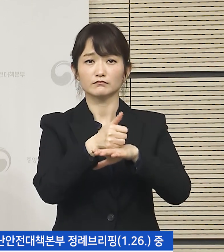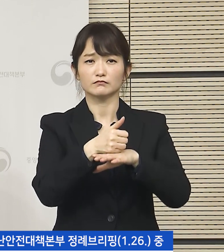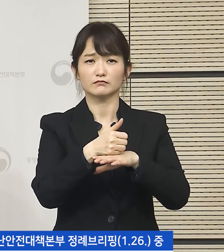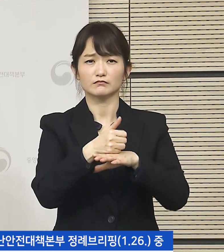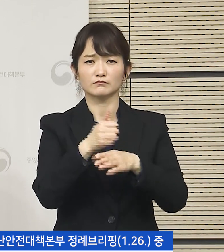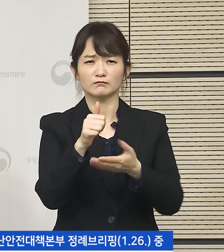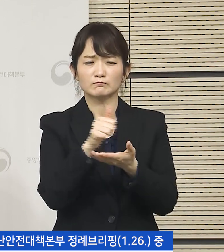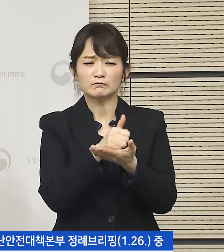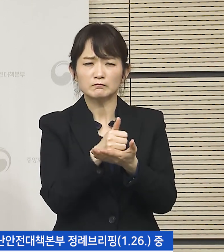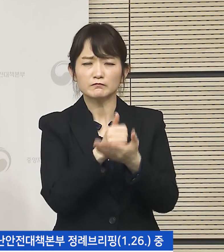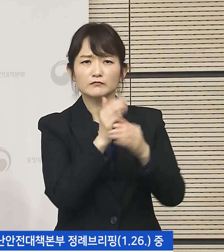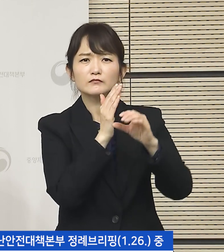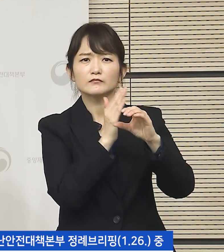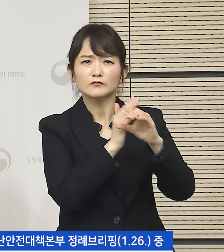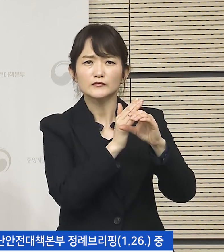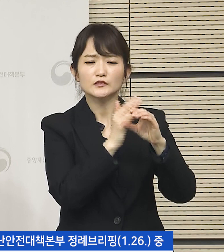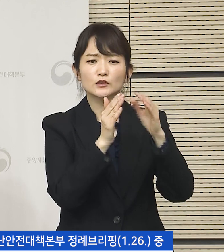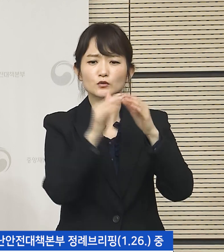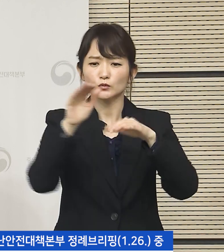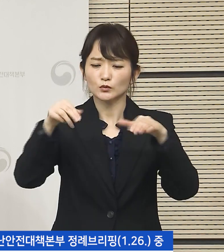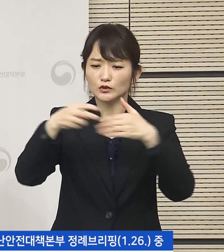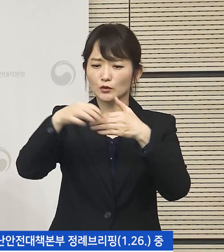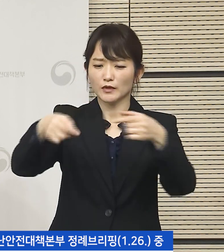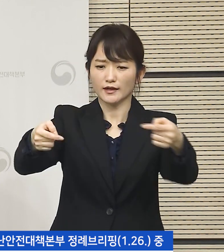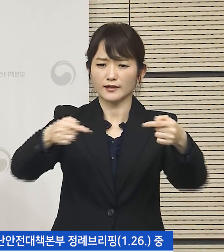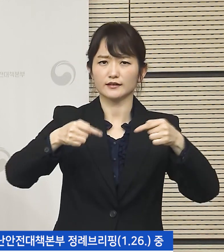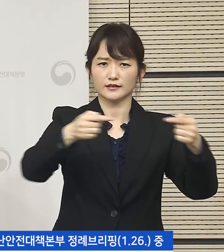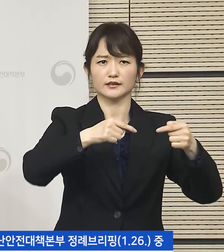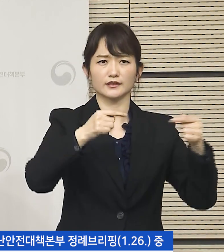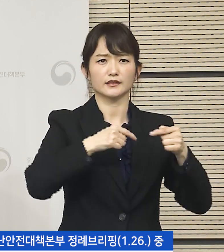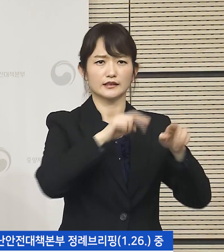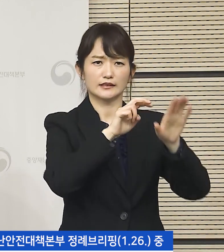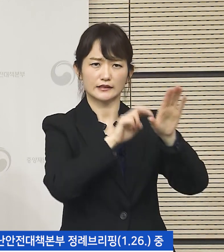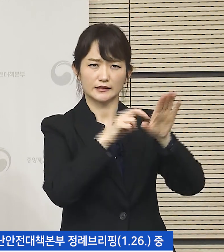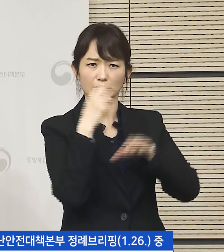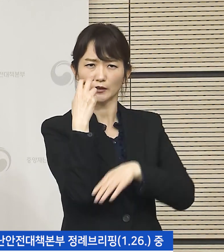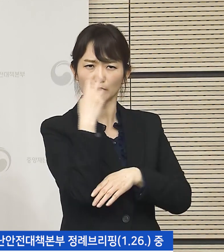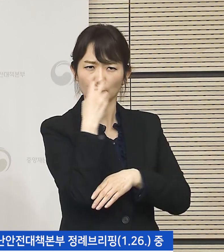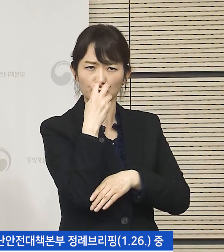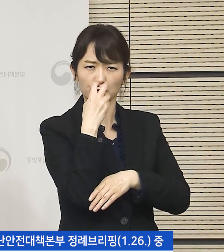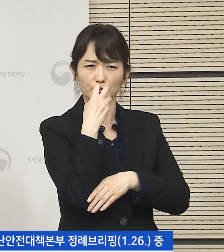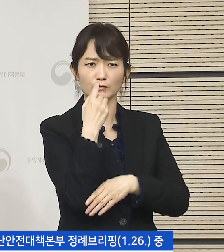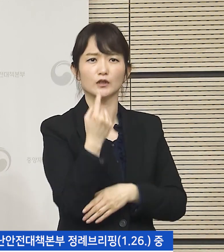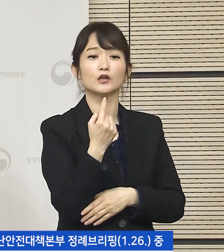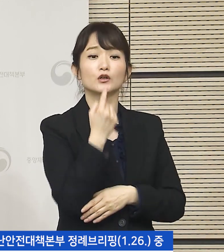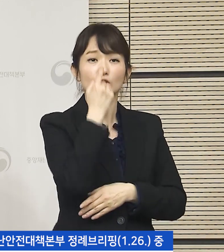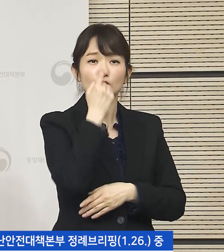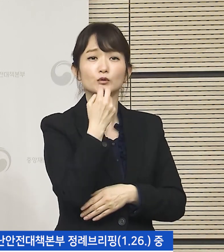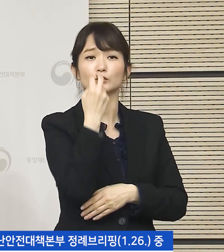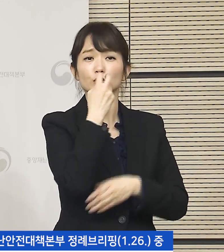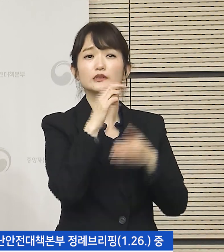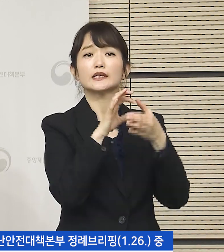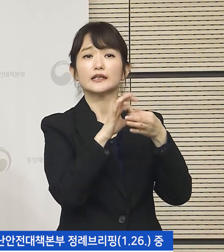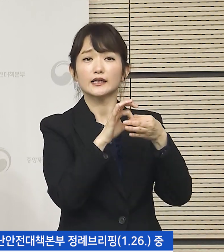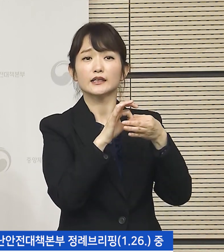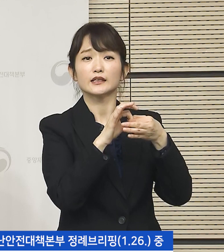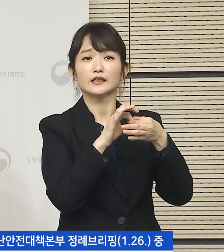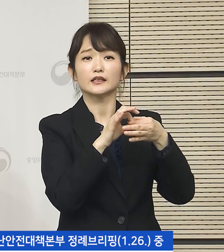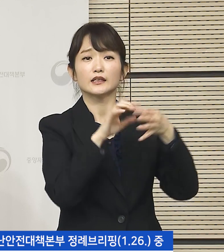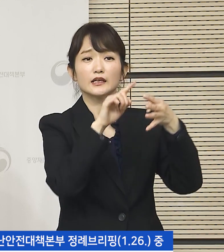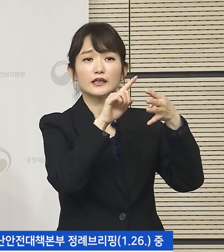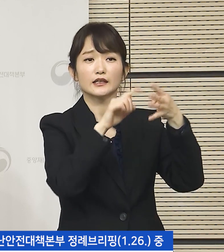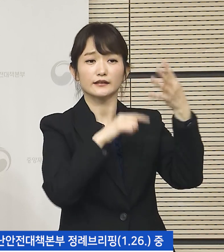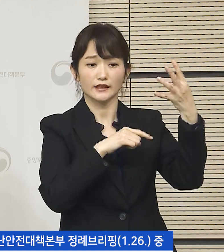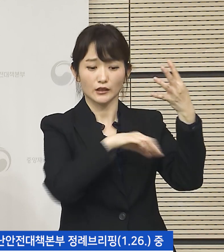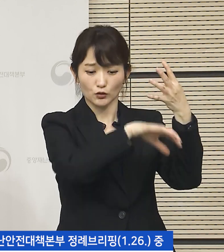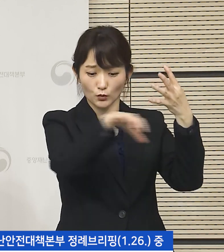마지막으로 고위험군 중심으로 동네 병원까지 참여하는 진단검사 체계와 역학조사 체계 전환을